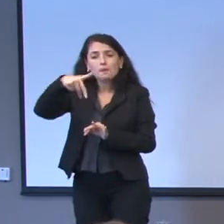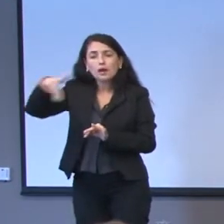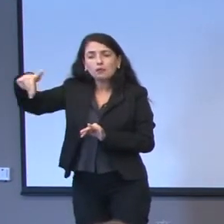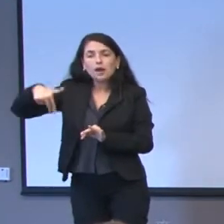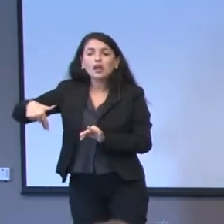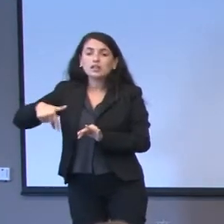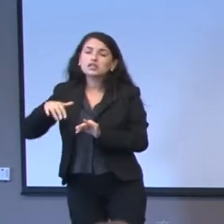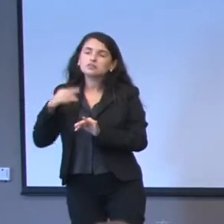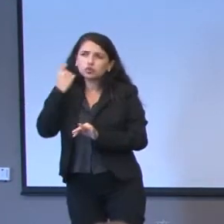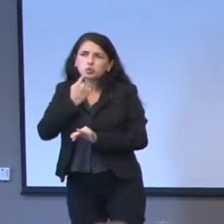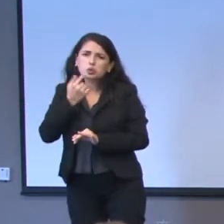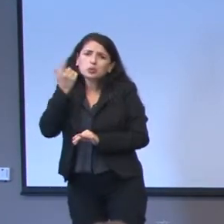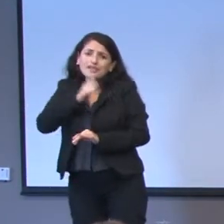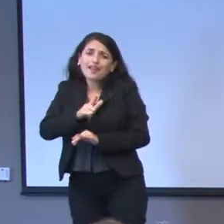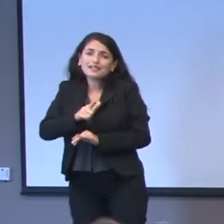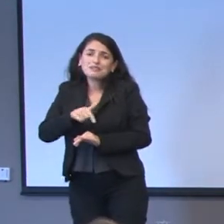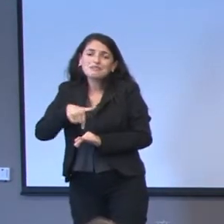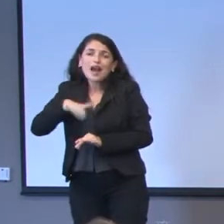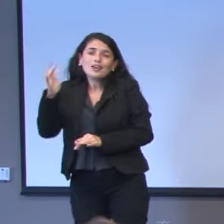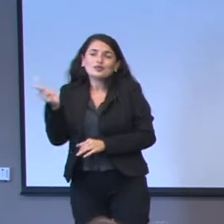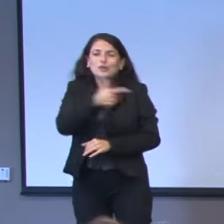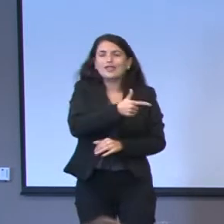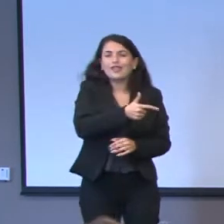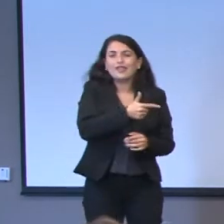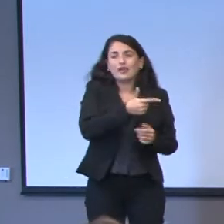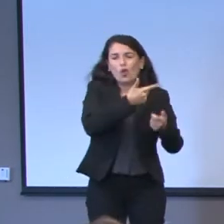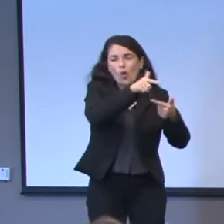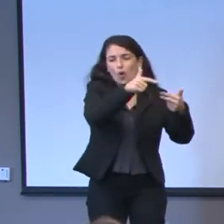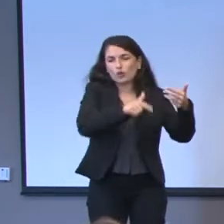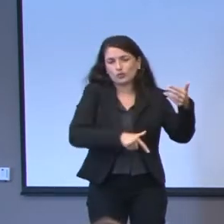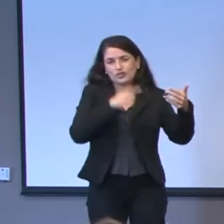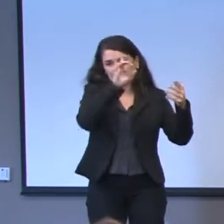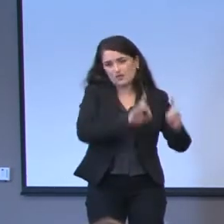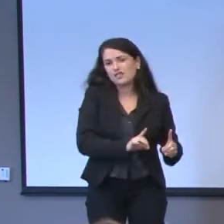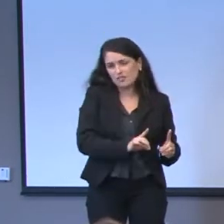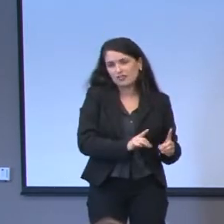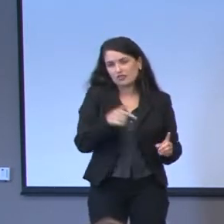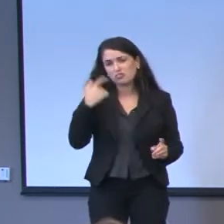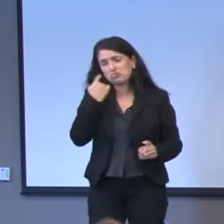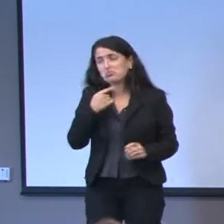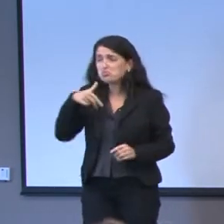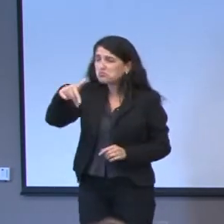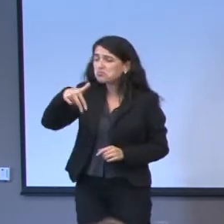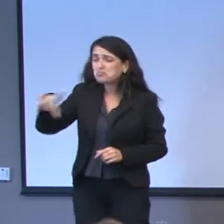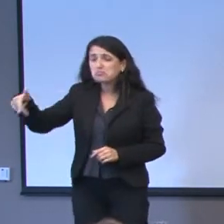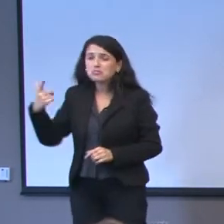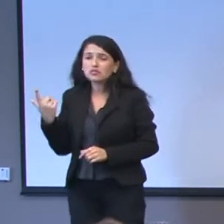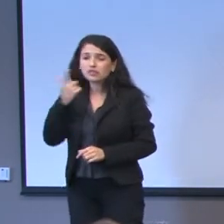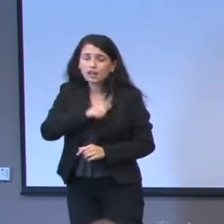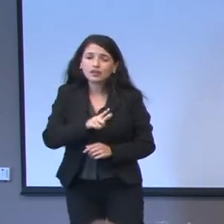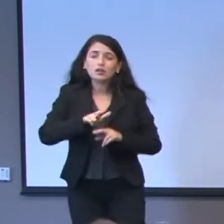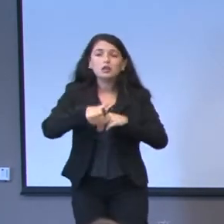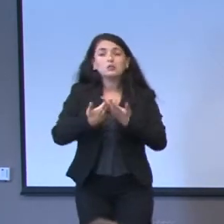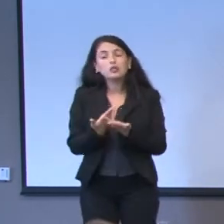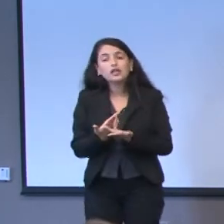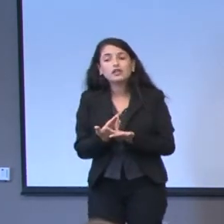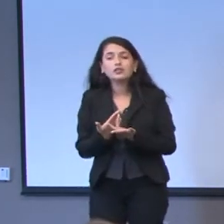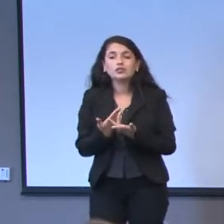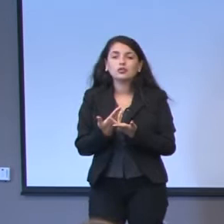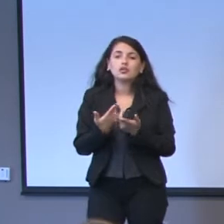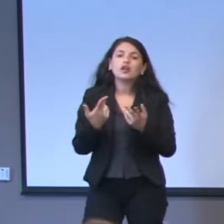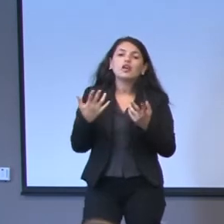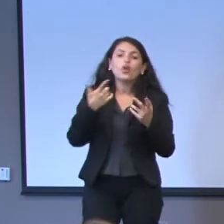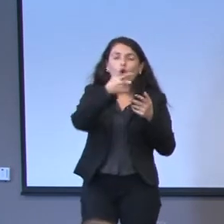pessoa surda. Então, isso, de alguma maneira, nos atenua uma série de questões que envolvem educação inclusiva para